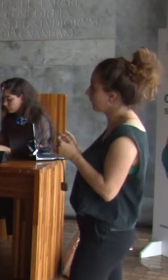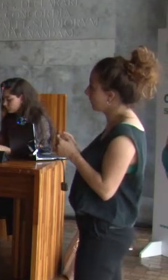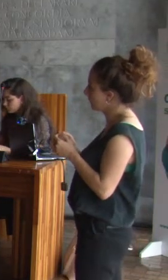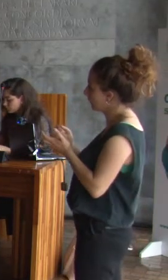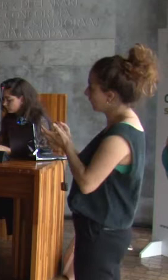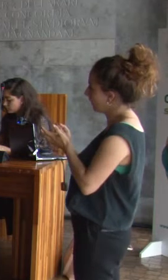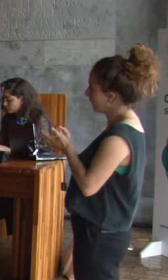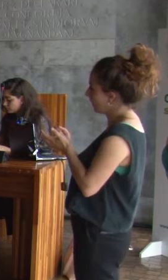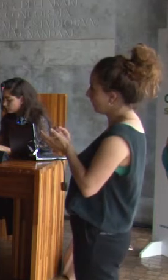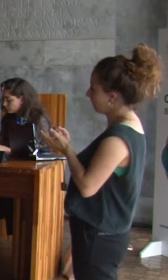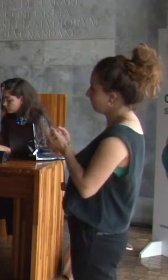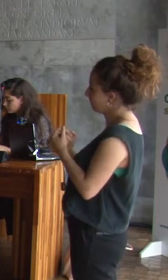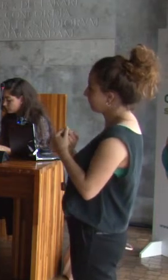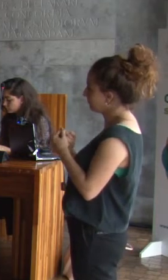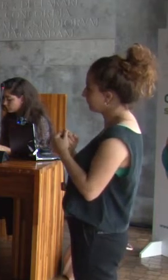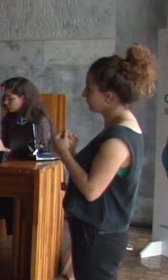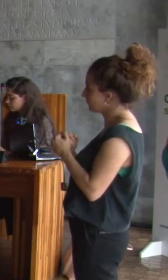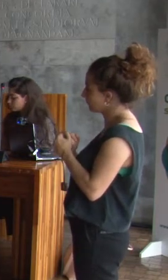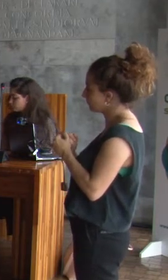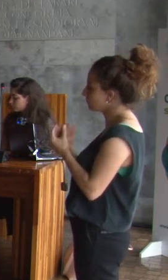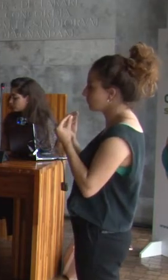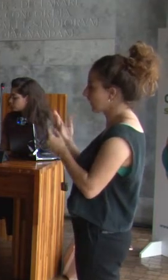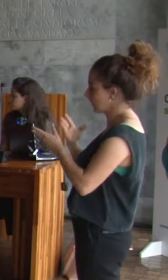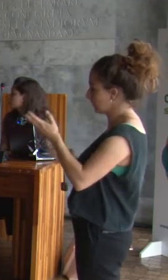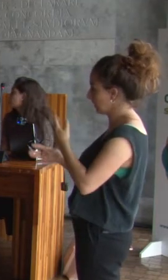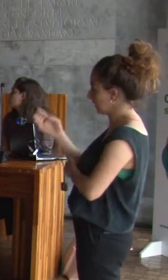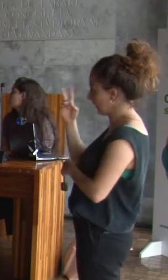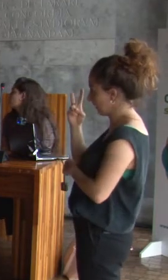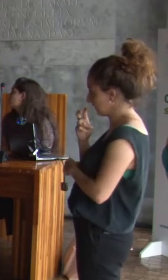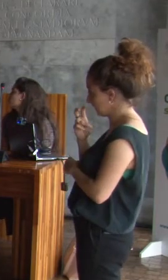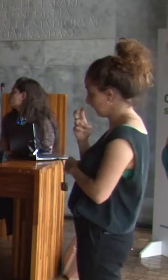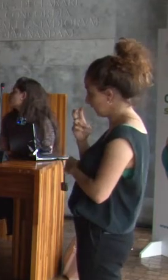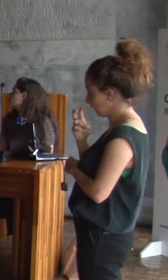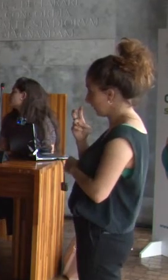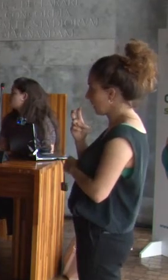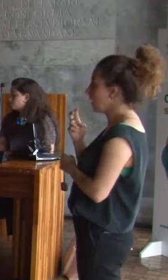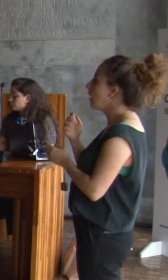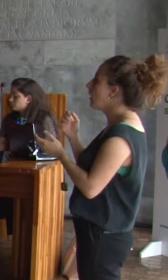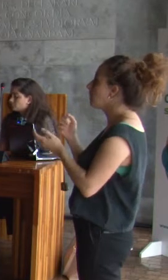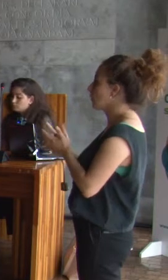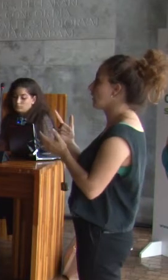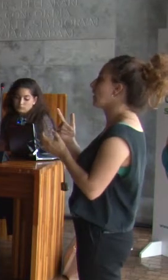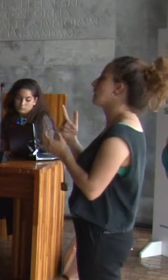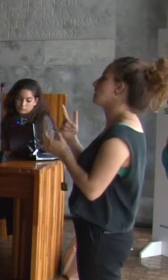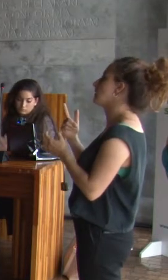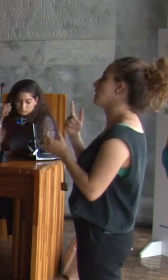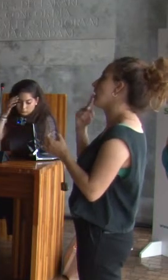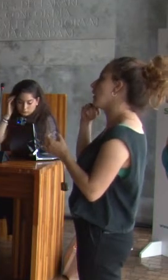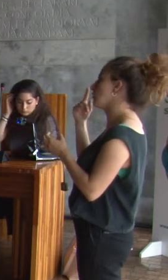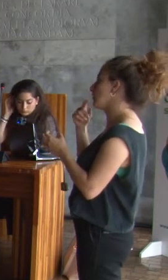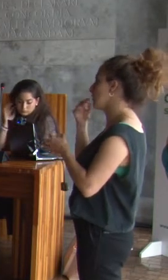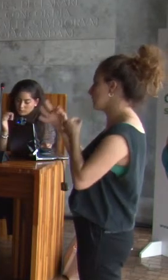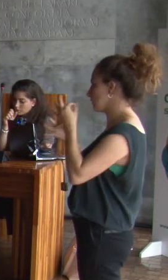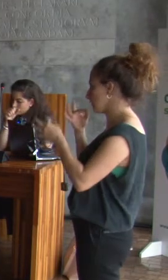soprattutto nel caso della disabilità visiva e quant'altro, di audiodescrizioni nel caso di